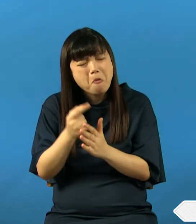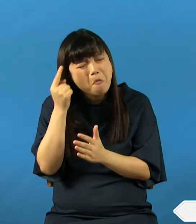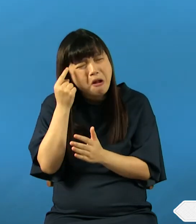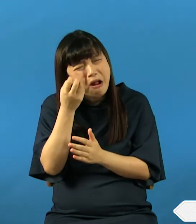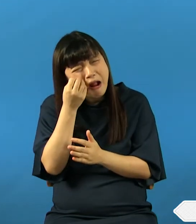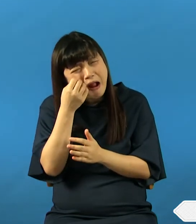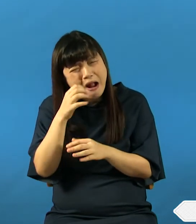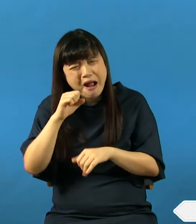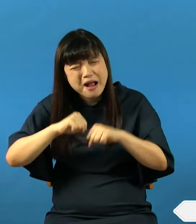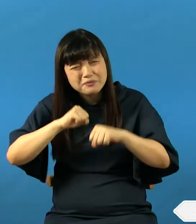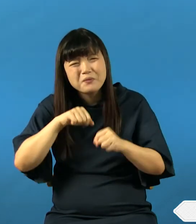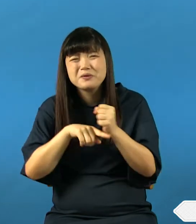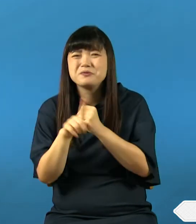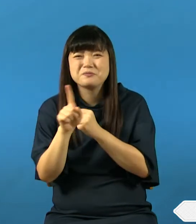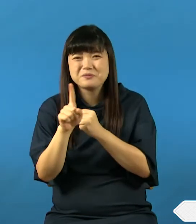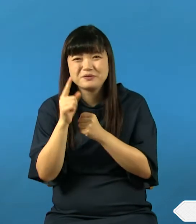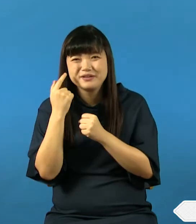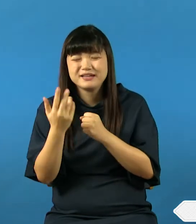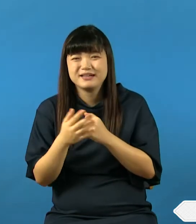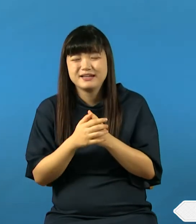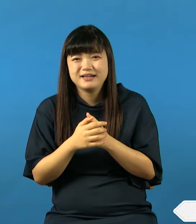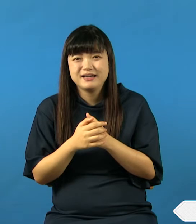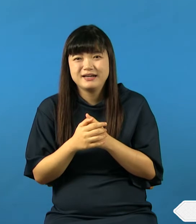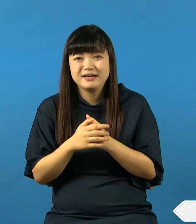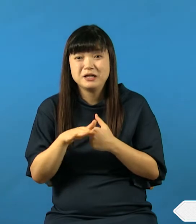하나님께서 왜 그렇게 이상하게 행동하십니까?